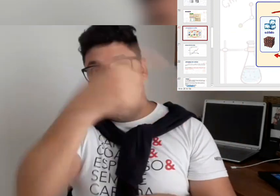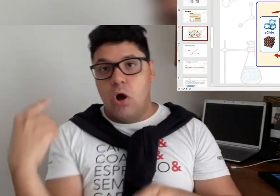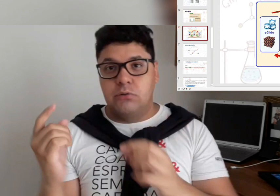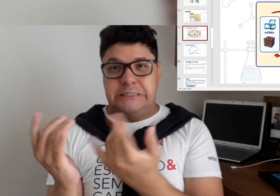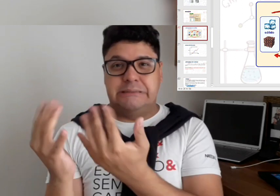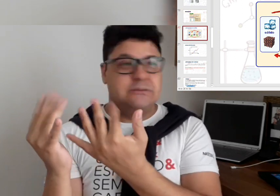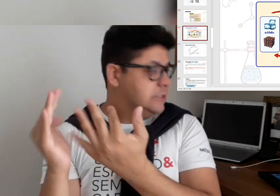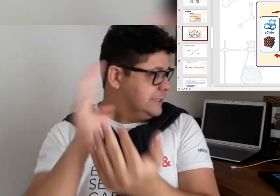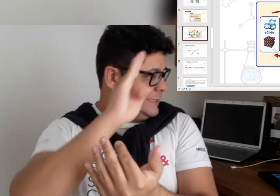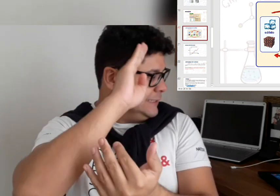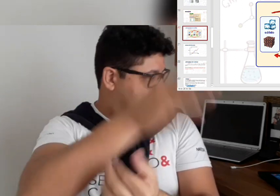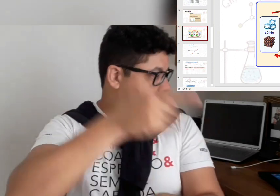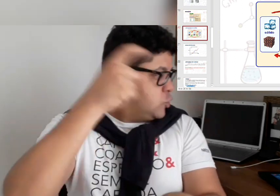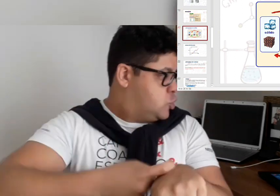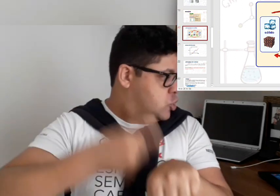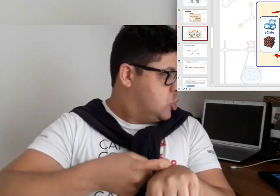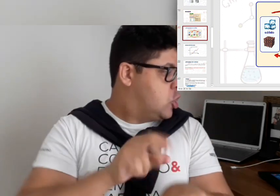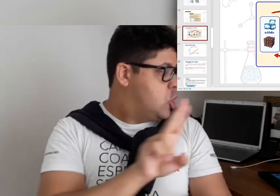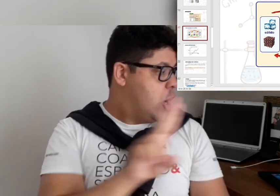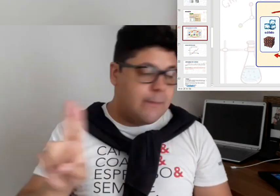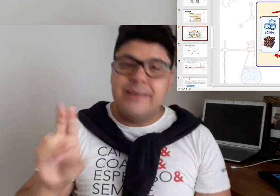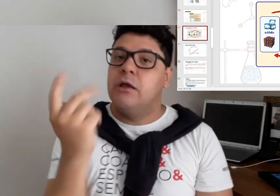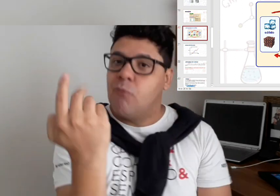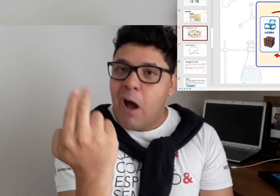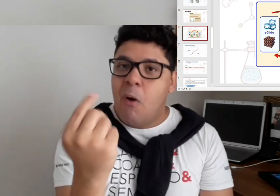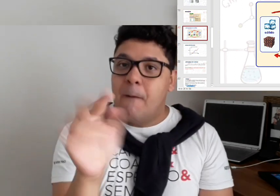Então, é importante a gente